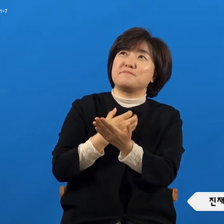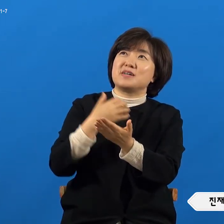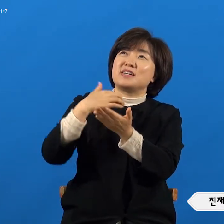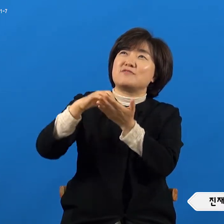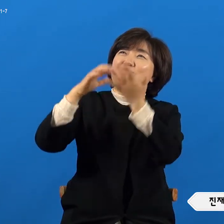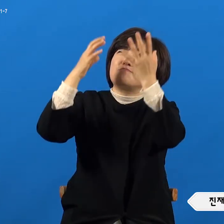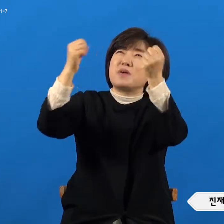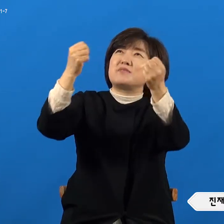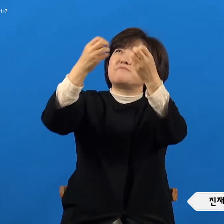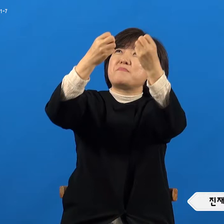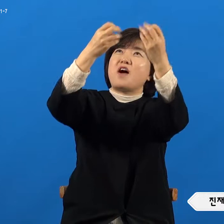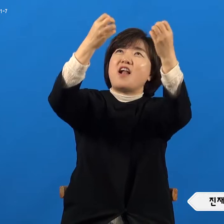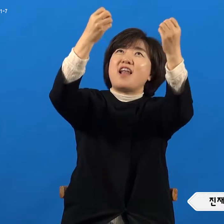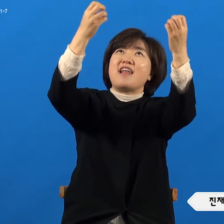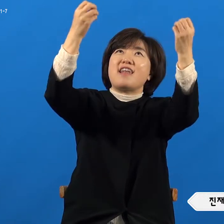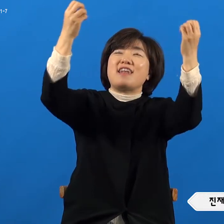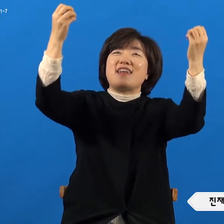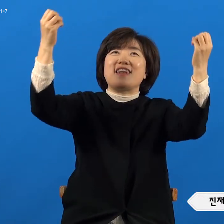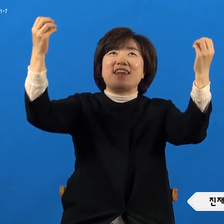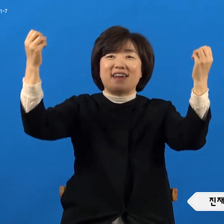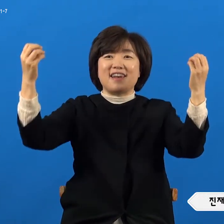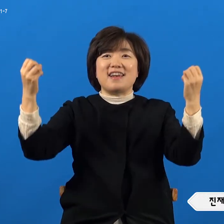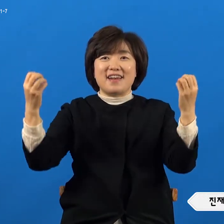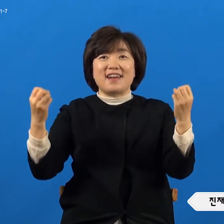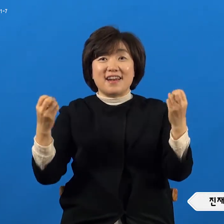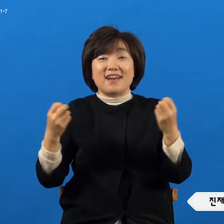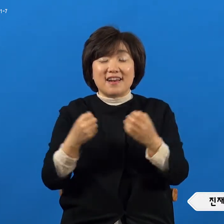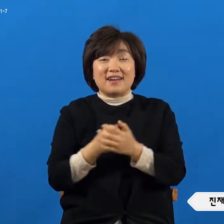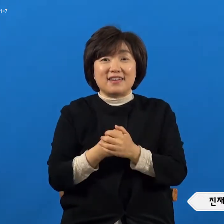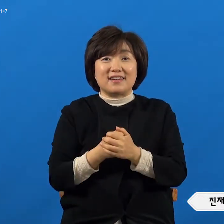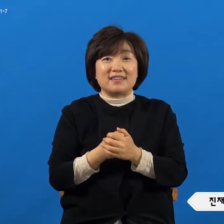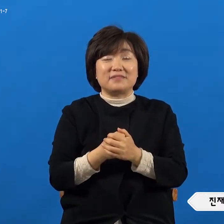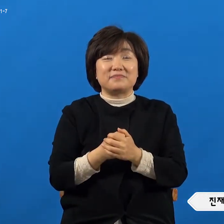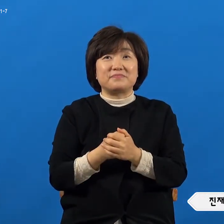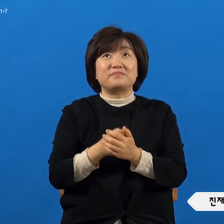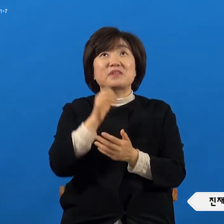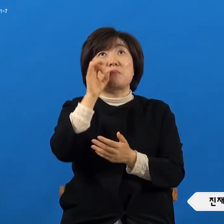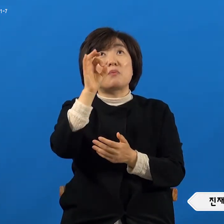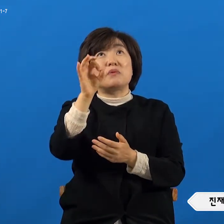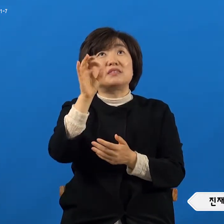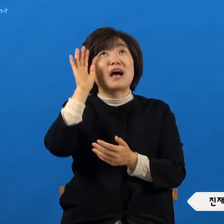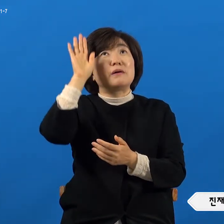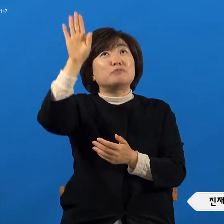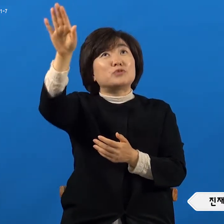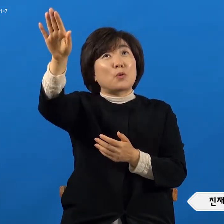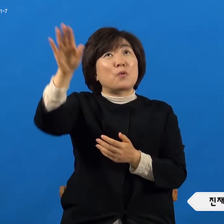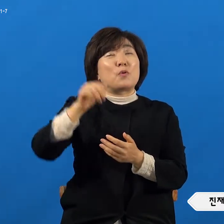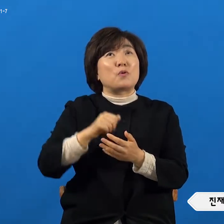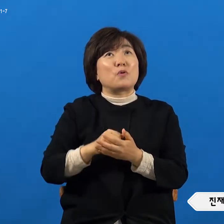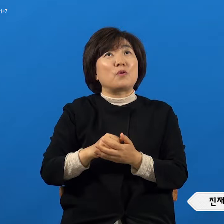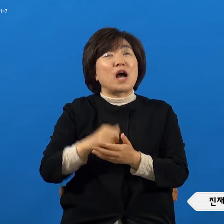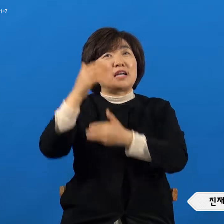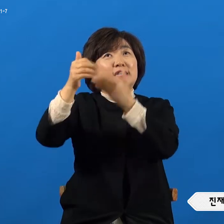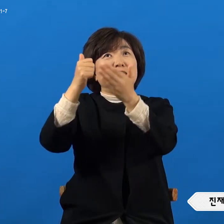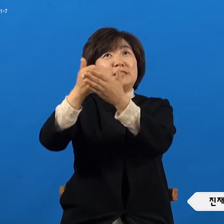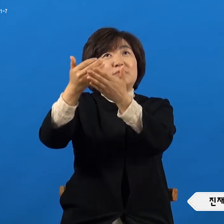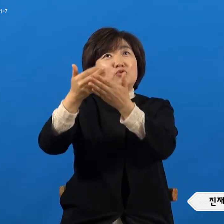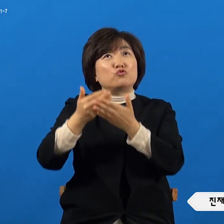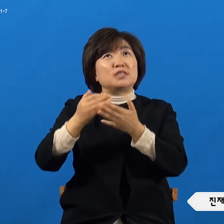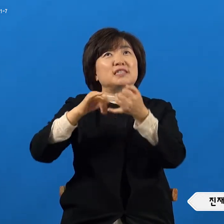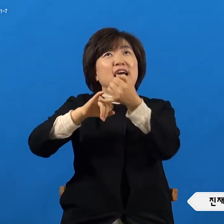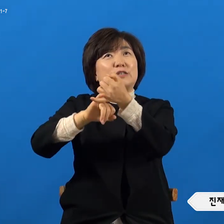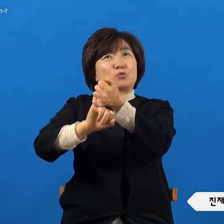별들을 봅니다. 그 별들을 보면서 그 마음에 앞으로 주시는 하나님의 약속의